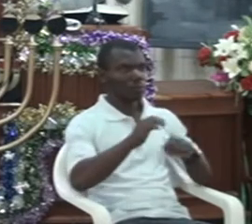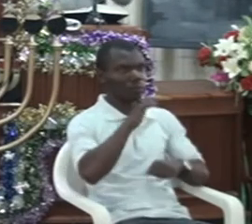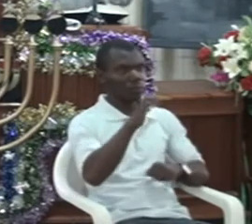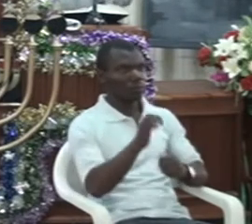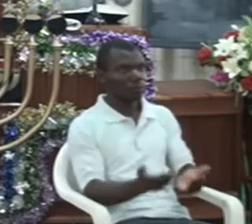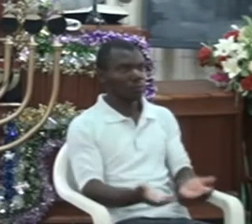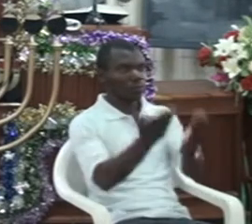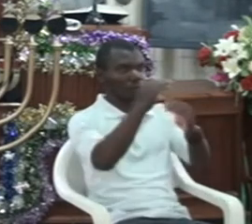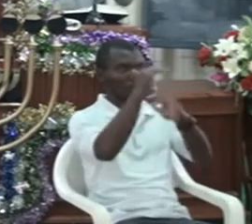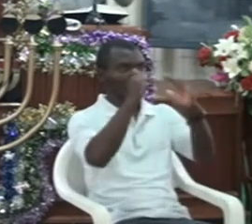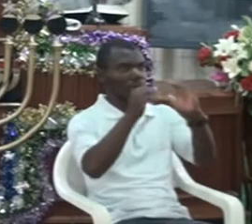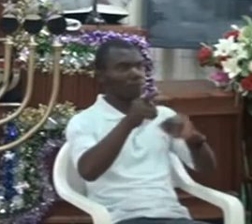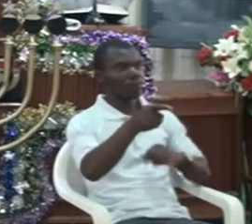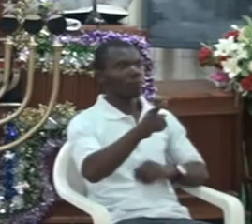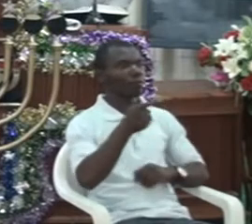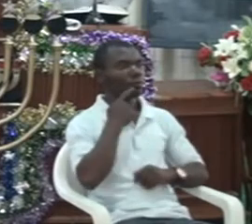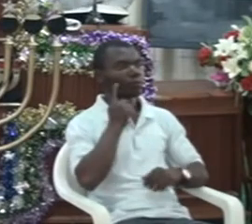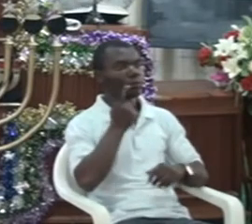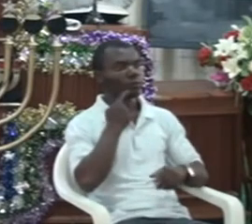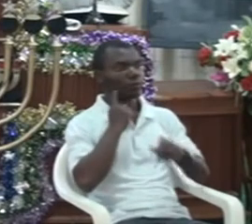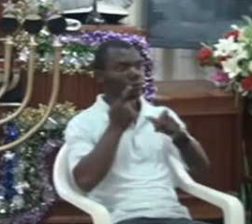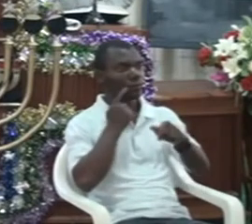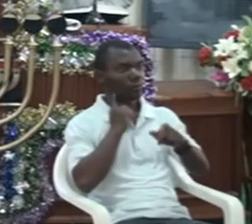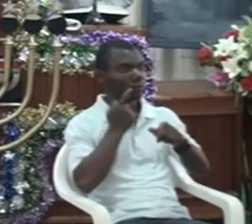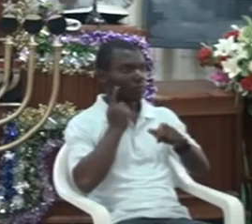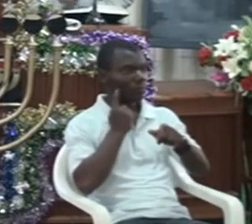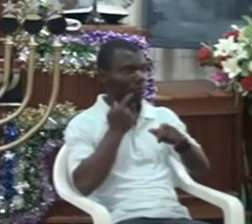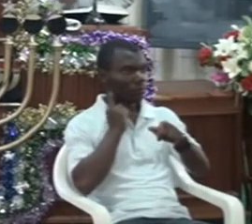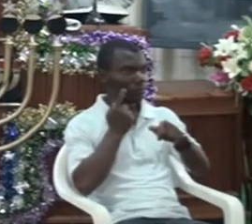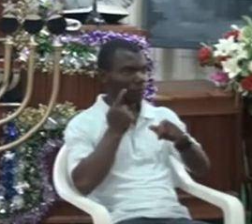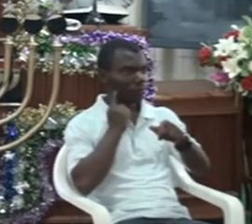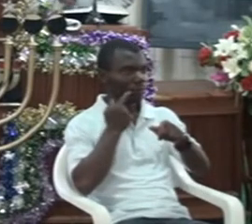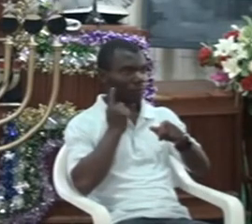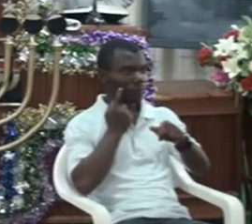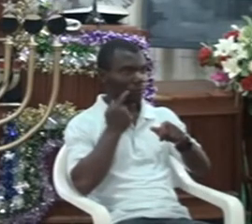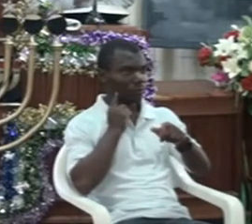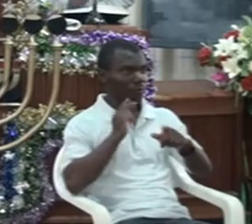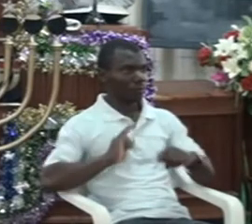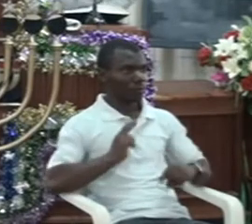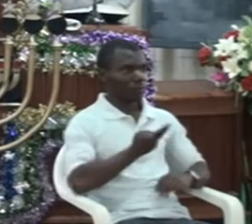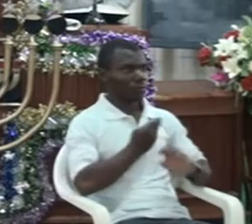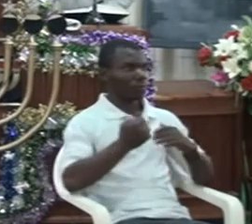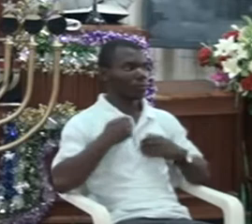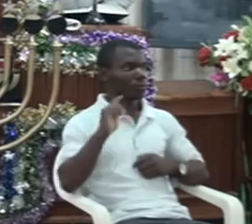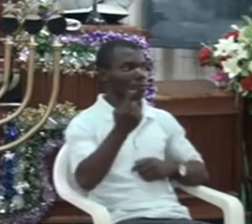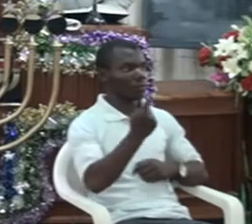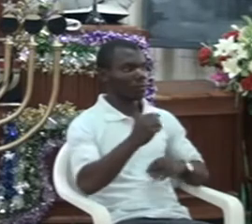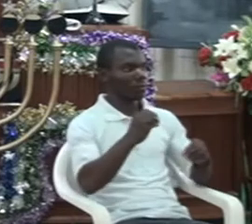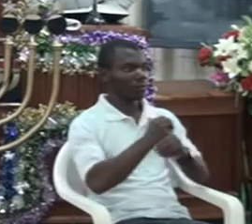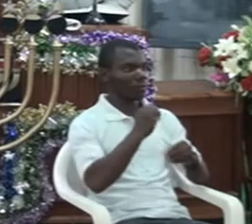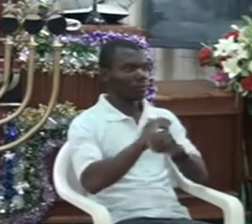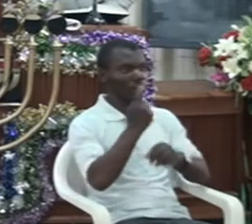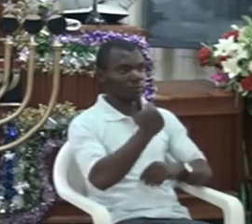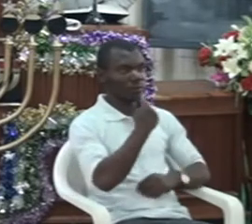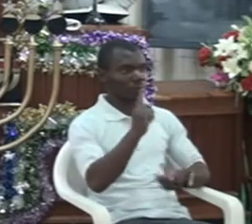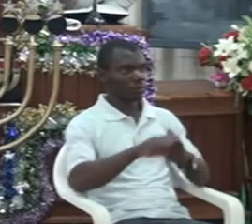ya bibi harusi ambaye anapashwa kunyakuliwa. Tuliona kazi tatu, kazi ya kwanza. Trois œuvres. La première œuvre. Inasema juu